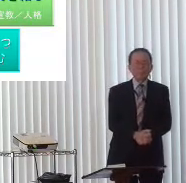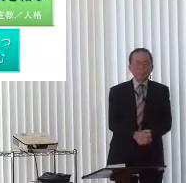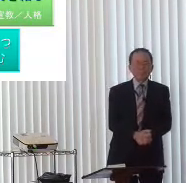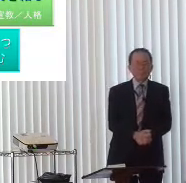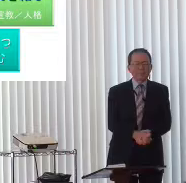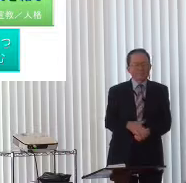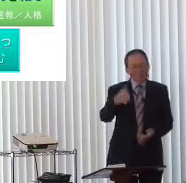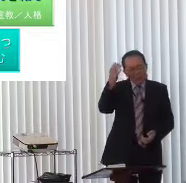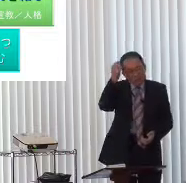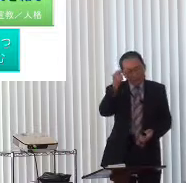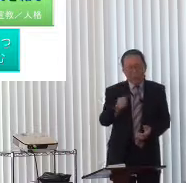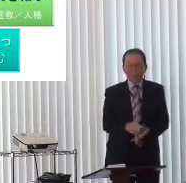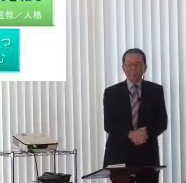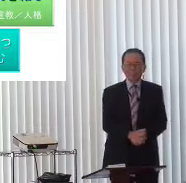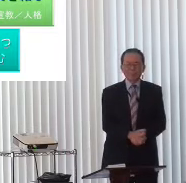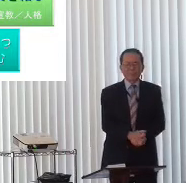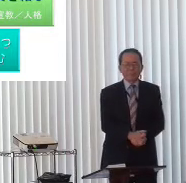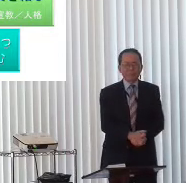覚えて、